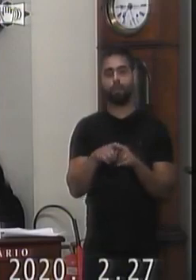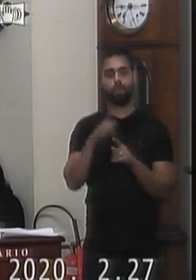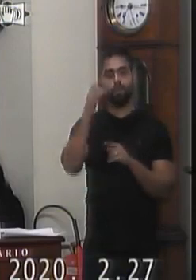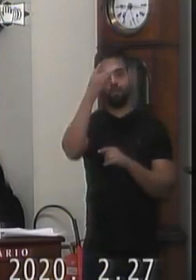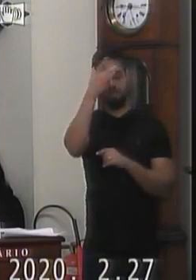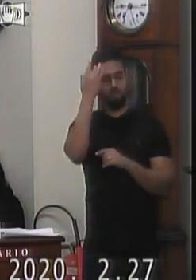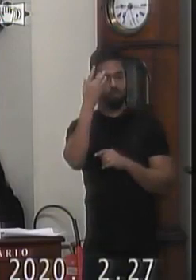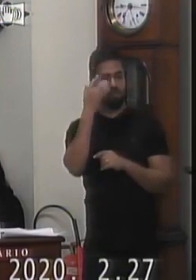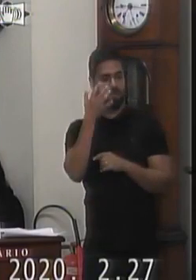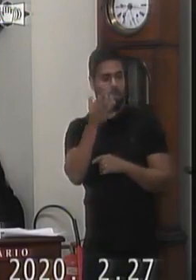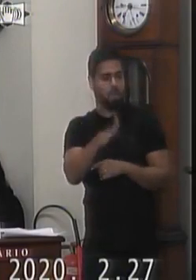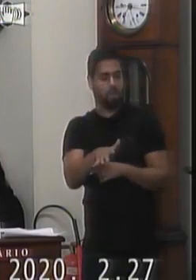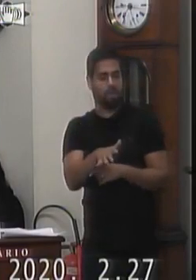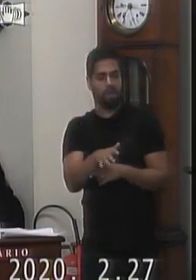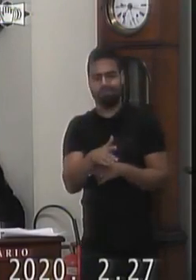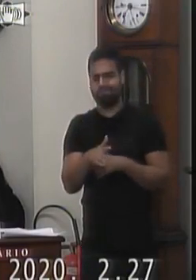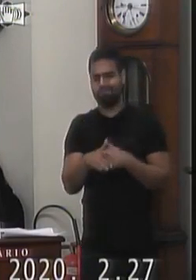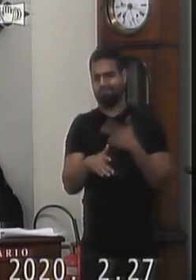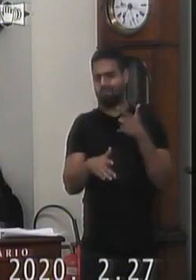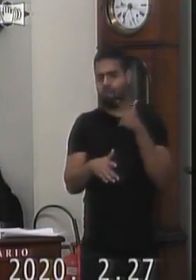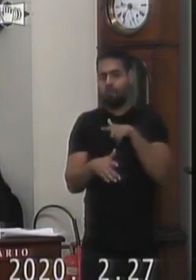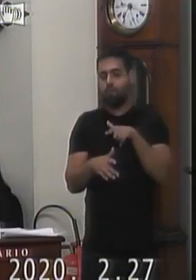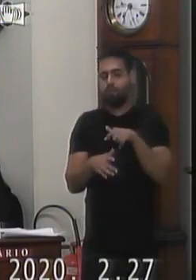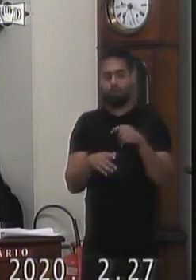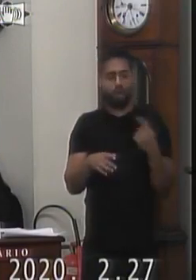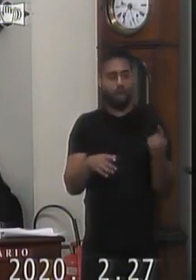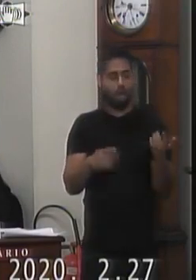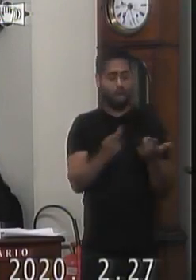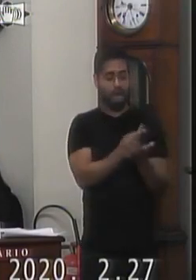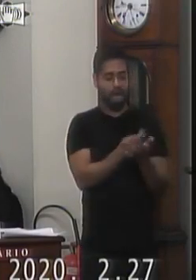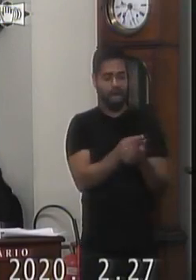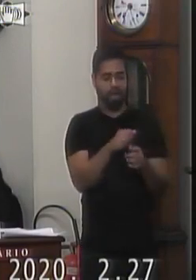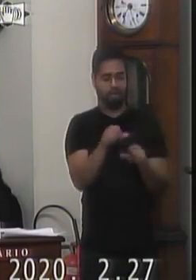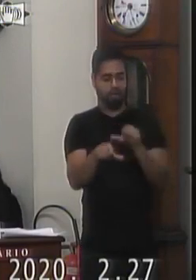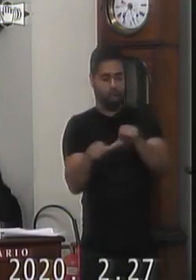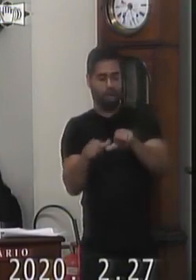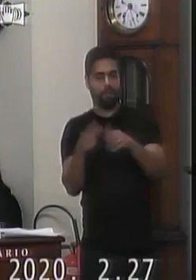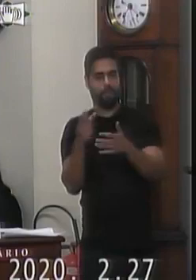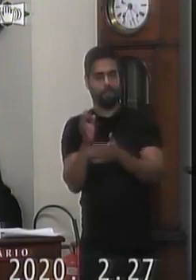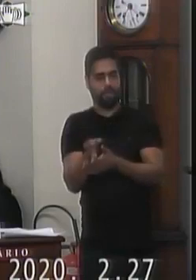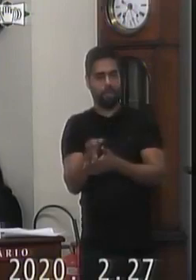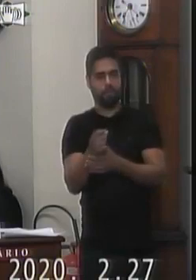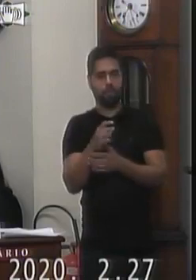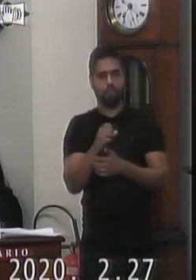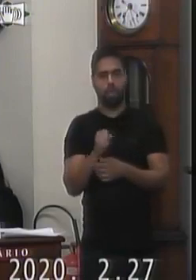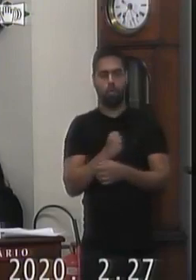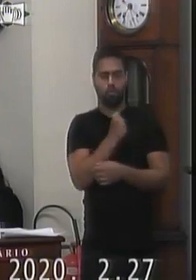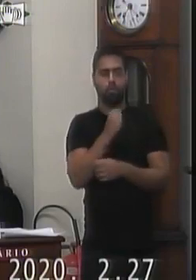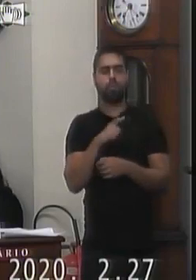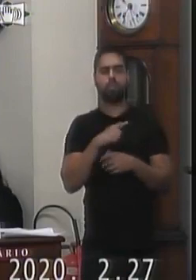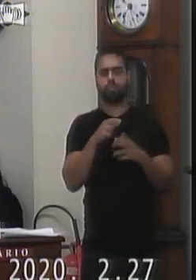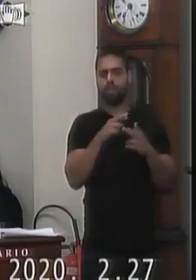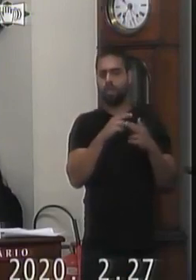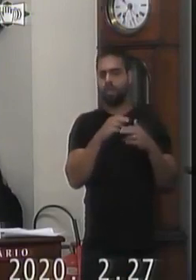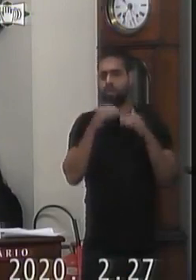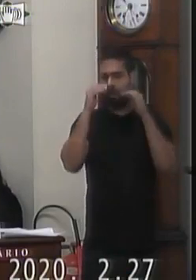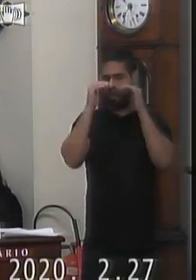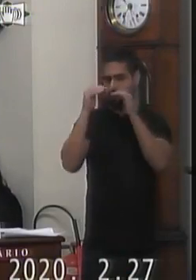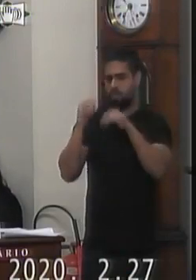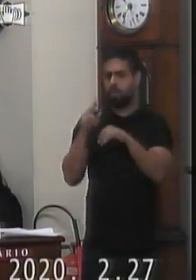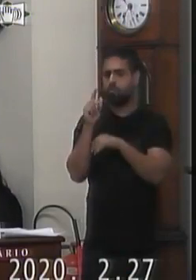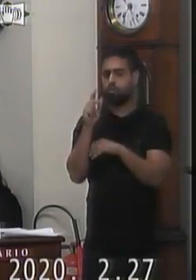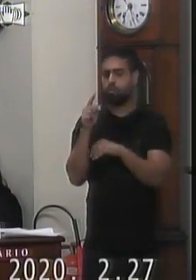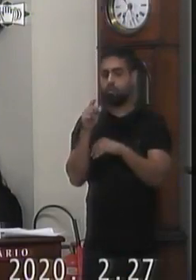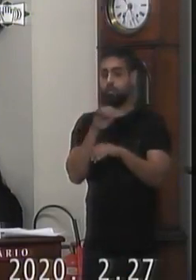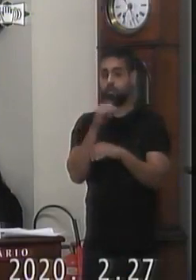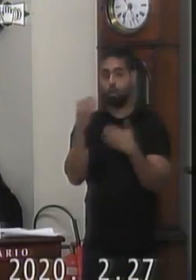vão conseguir fazer com que o certo vire errado. Tenho muito orgulho de ser vereador, a gente tem muito respeito com o dinheiro público e,